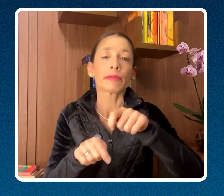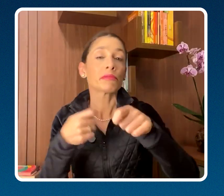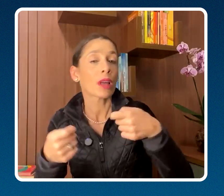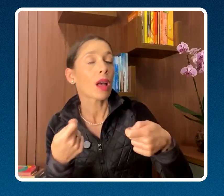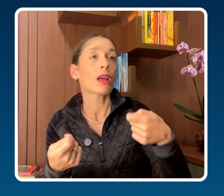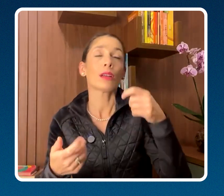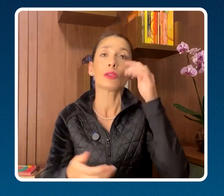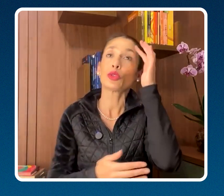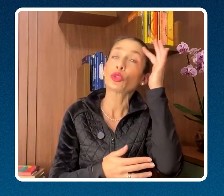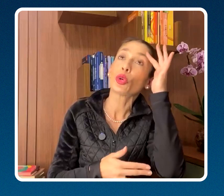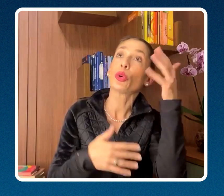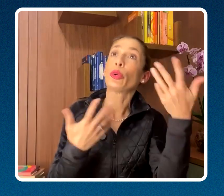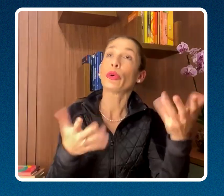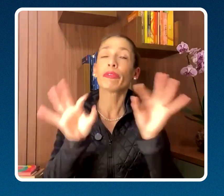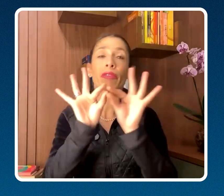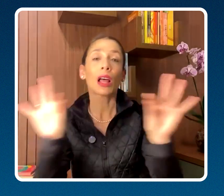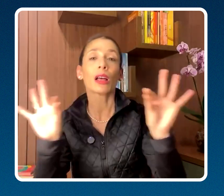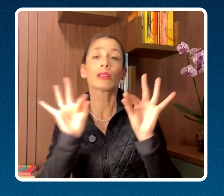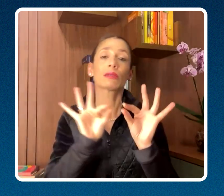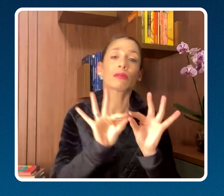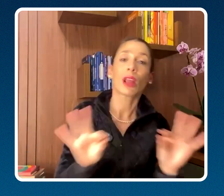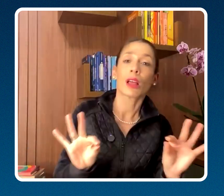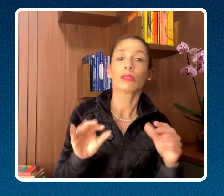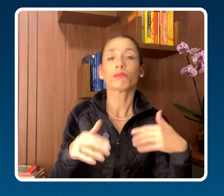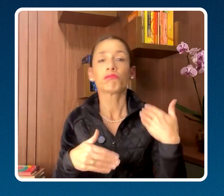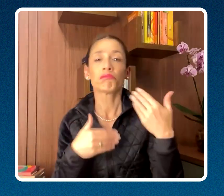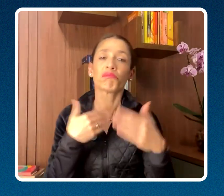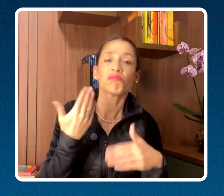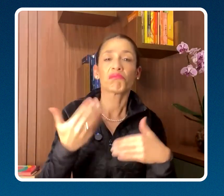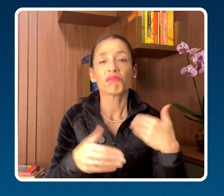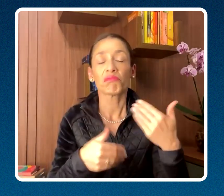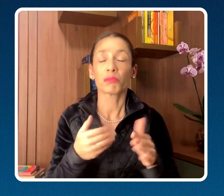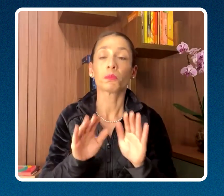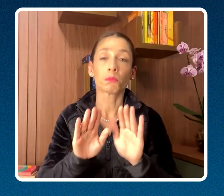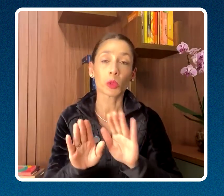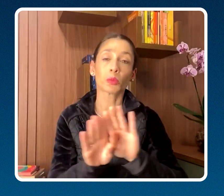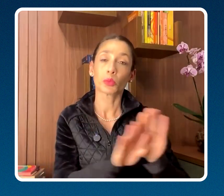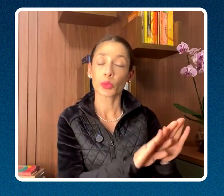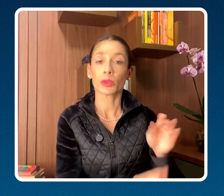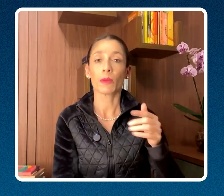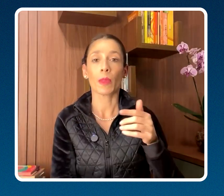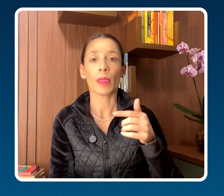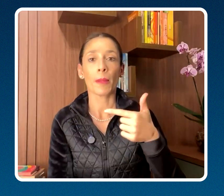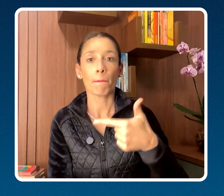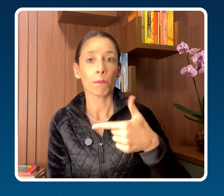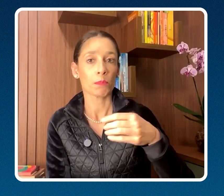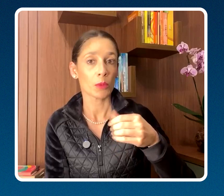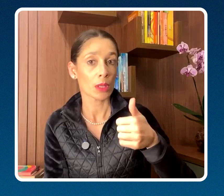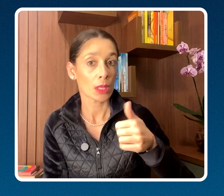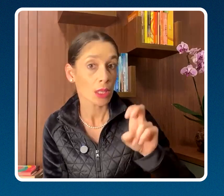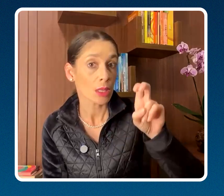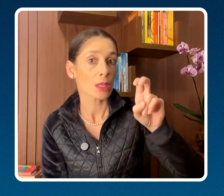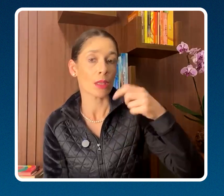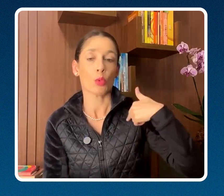fazia, juntava frase por frase, e assim ia indo. E quando foi em 2016, aí em 2015 eu fiz um